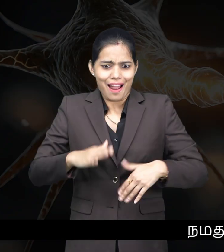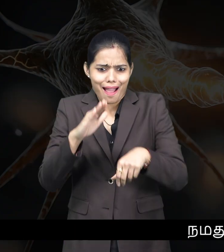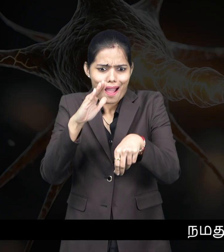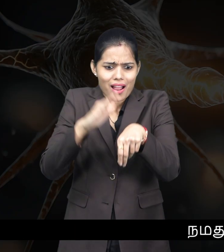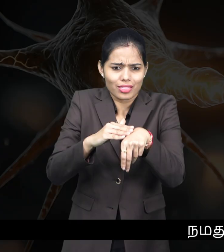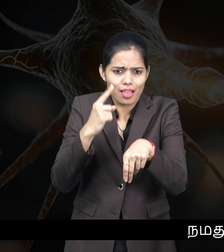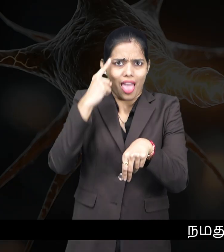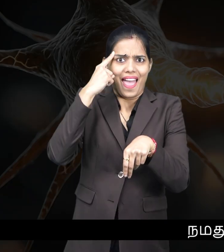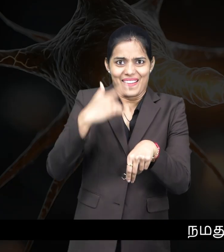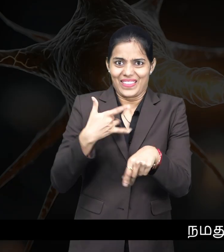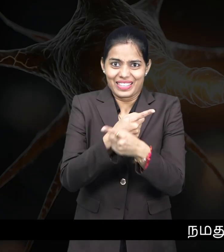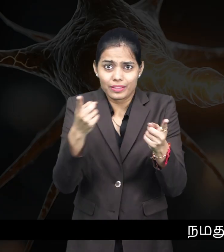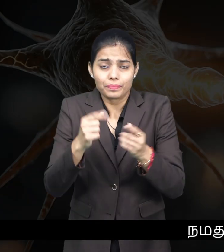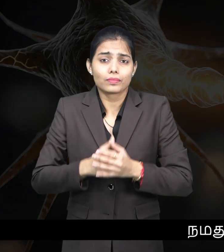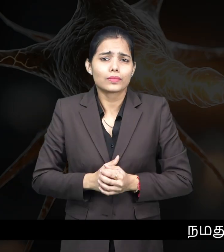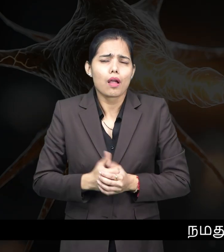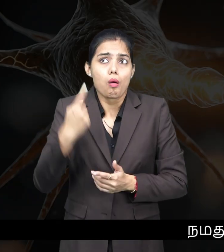நமது ஐம்புலன்களான